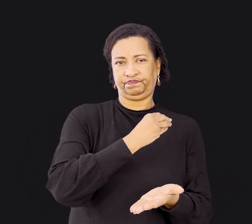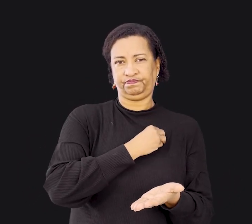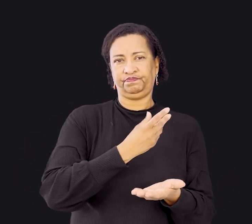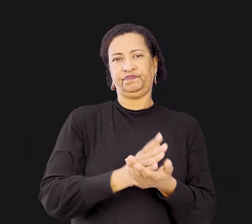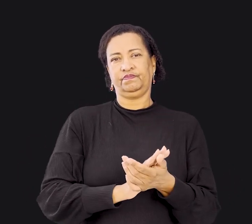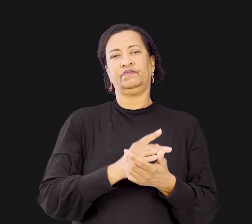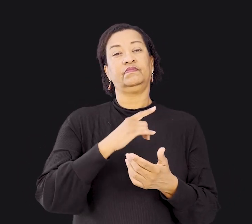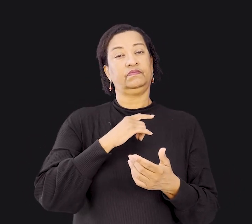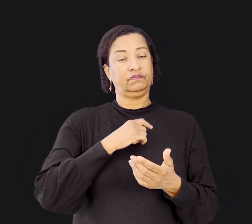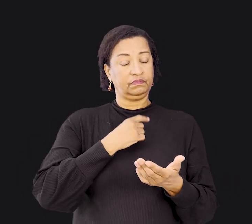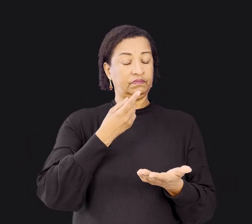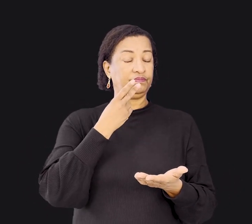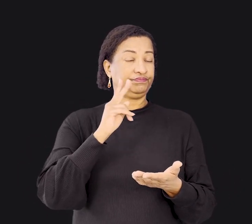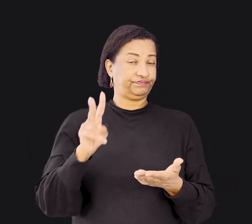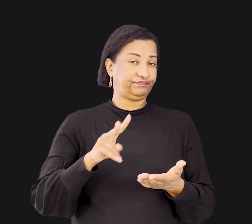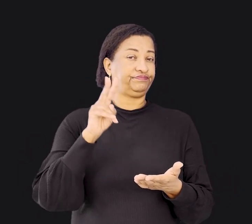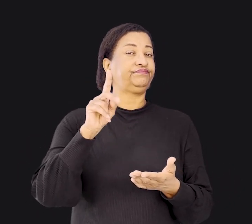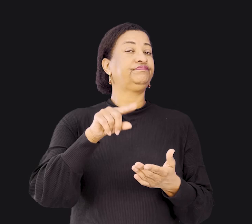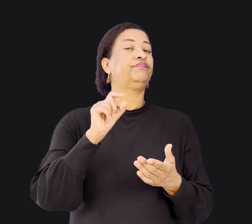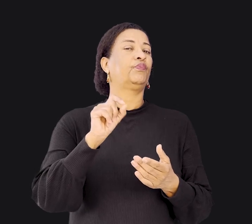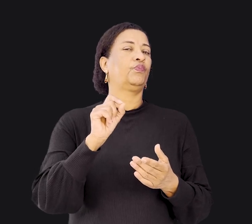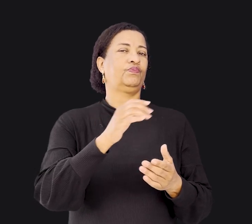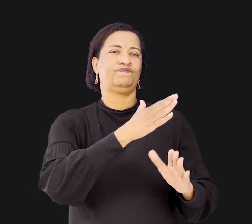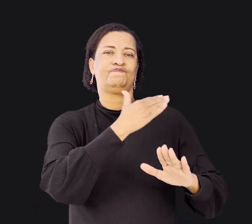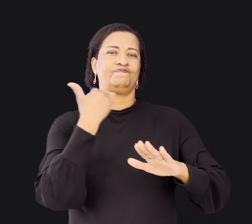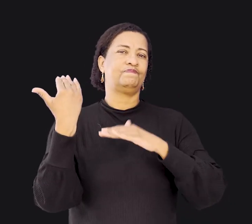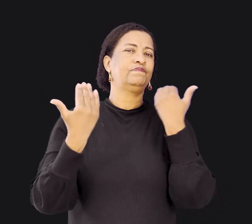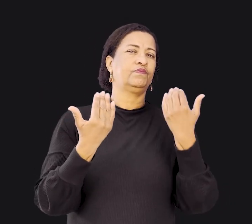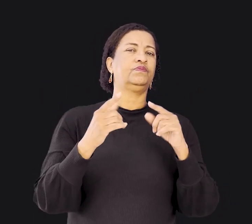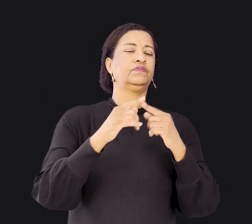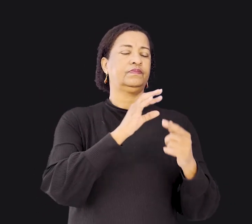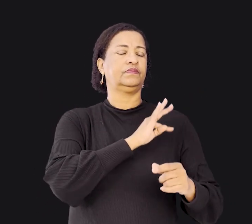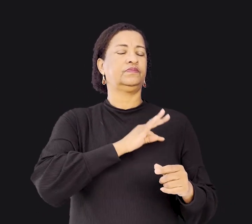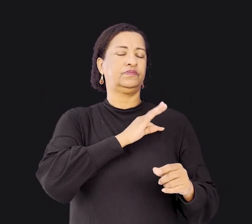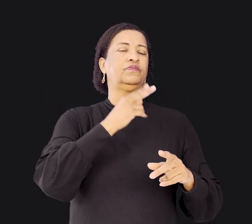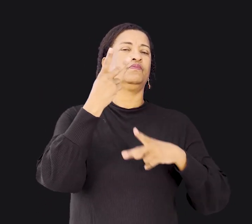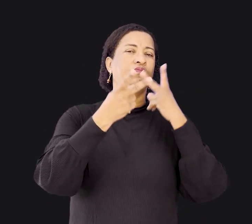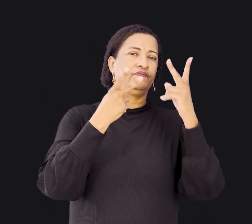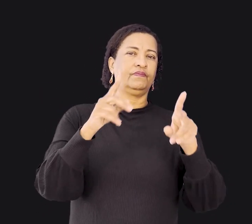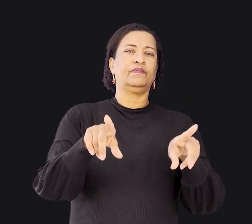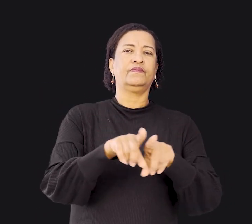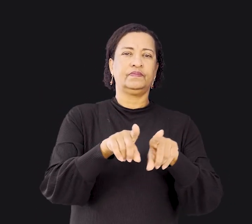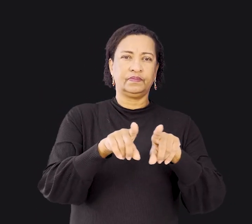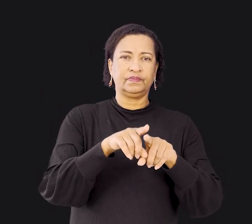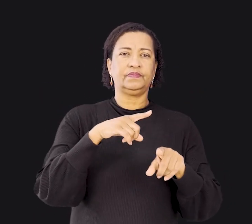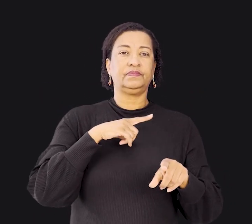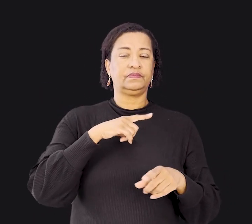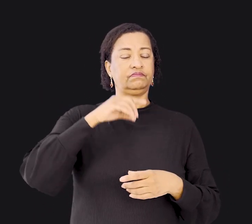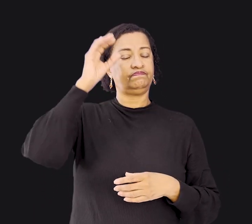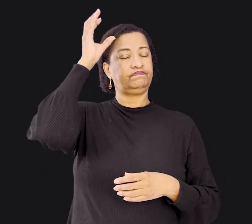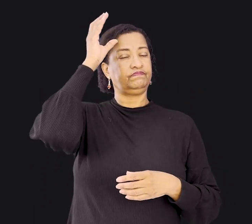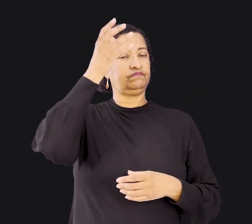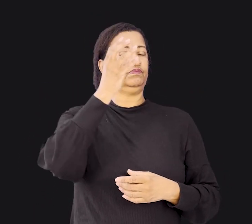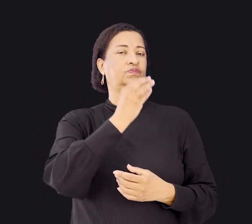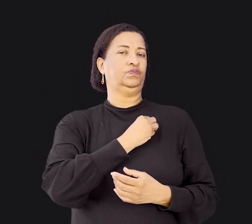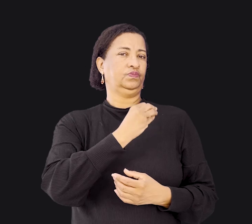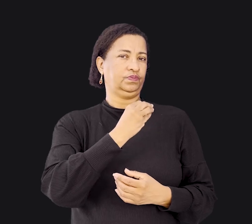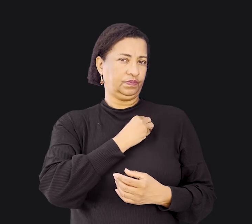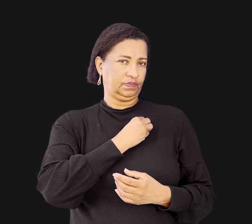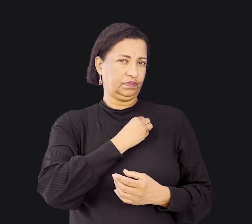seu preço, a morte, mas Tiago também dá as boas novas de que existe solução para o pecado. Além de